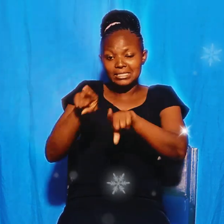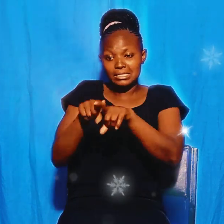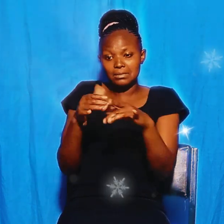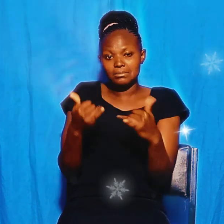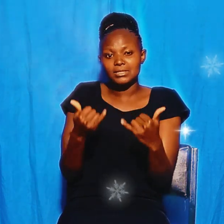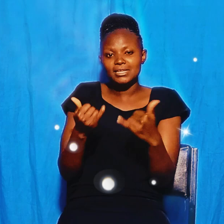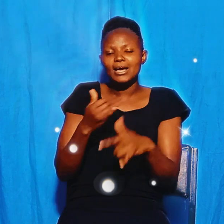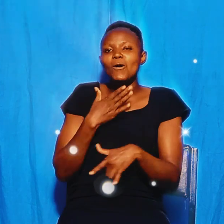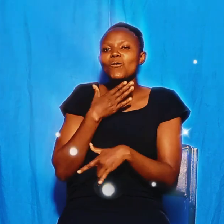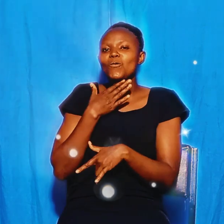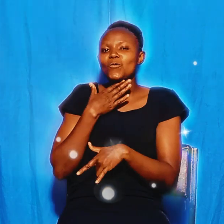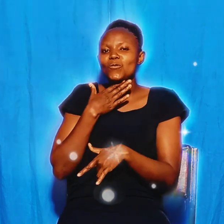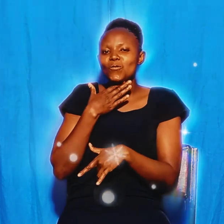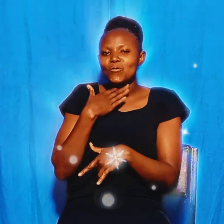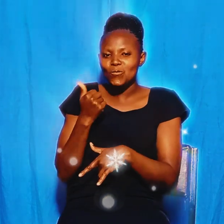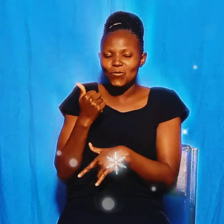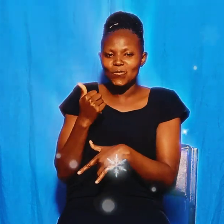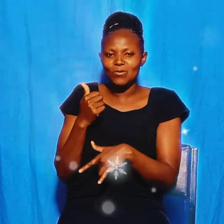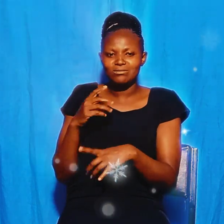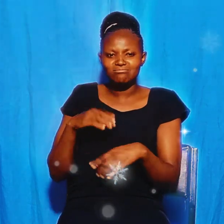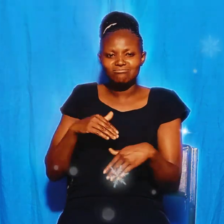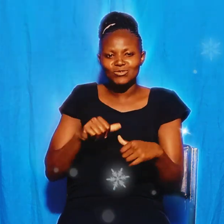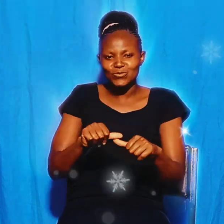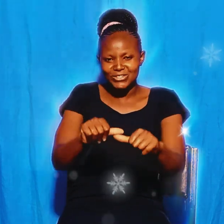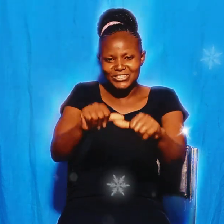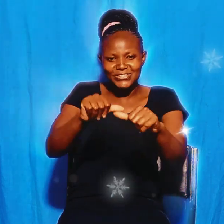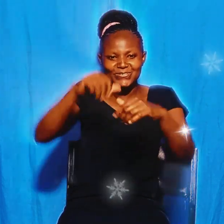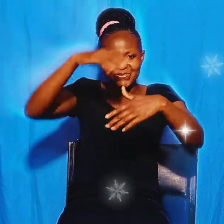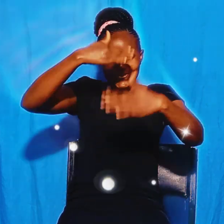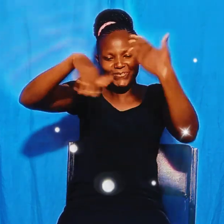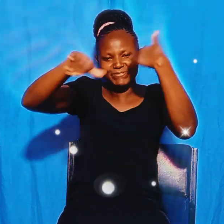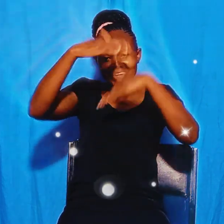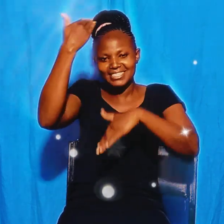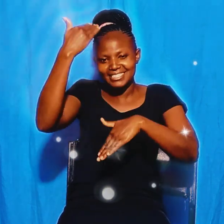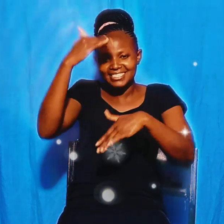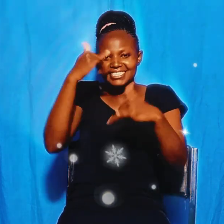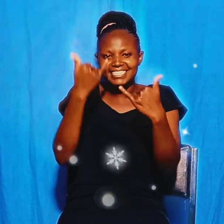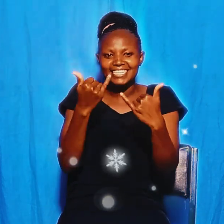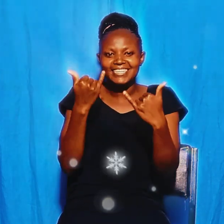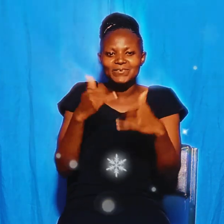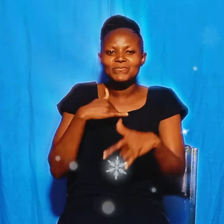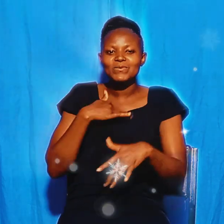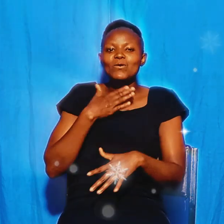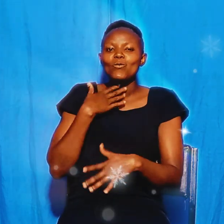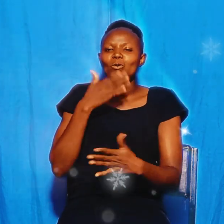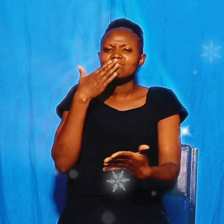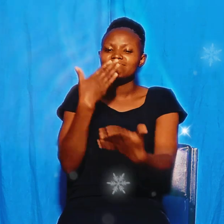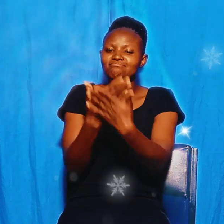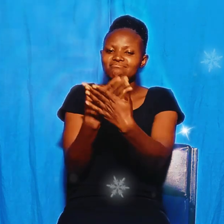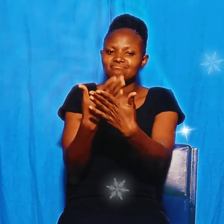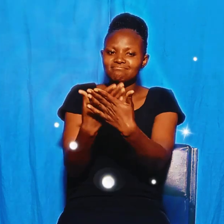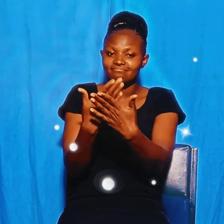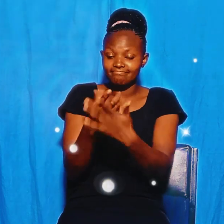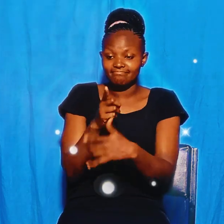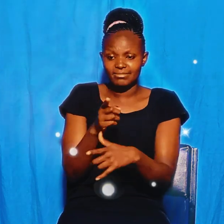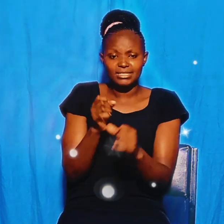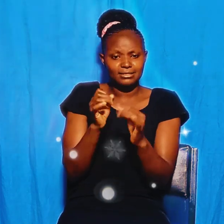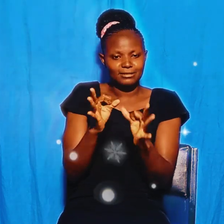mainoa. Nye nienda utunga mwea ni tundu. Kethi watimu jesi